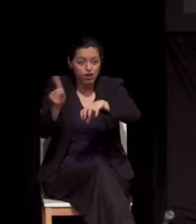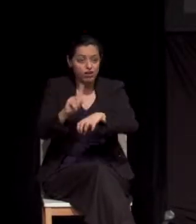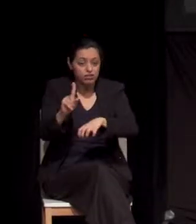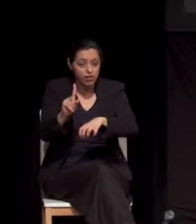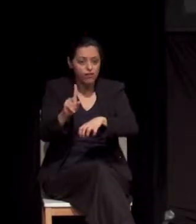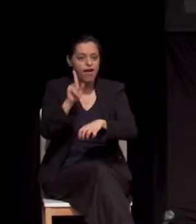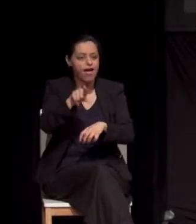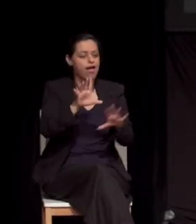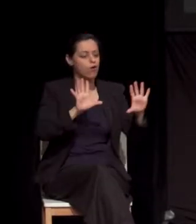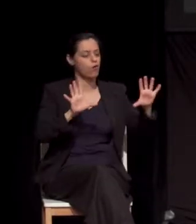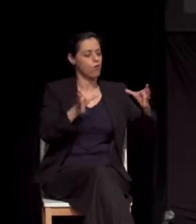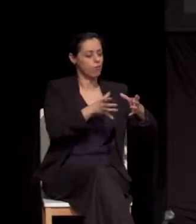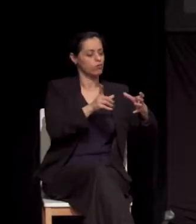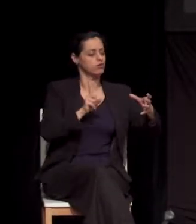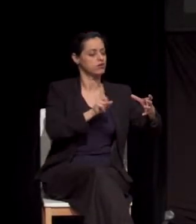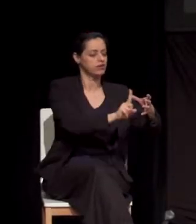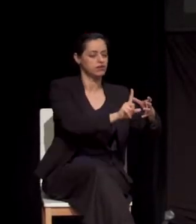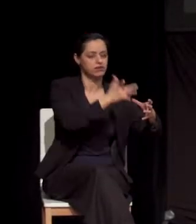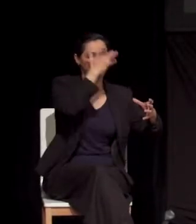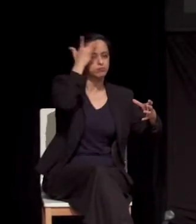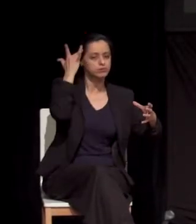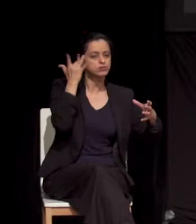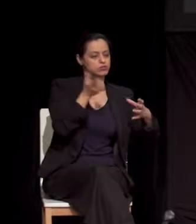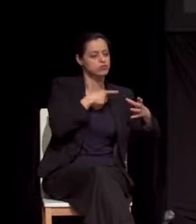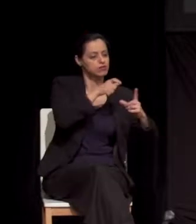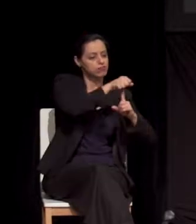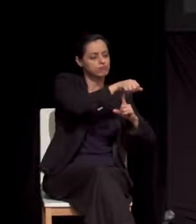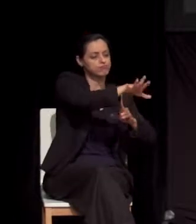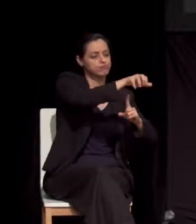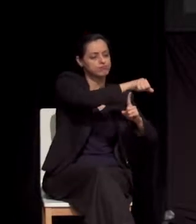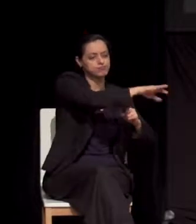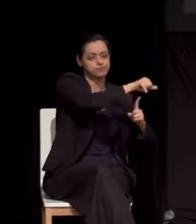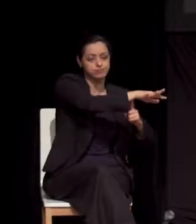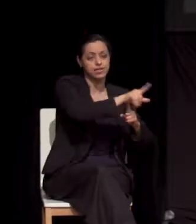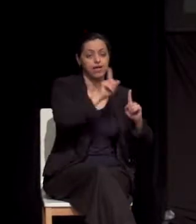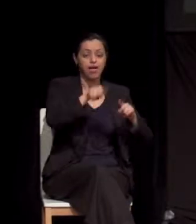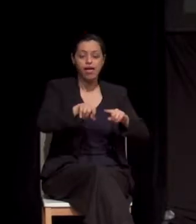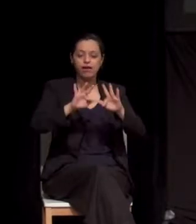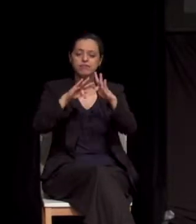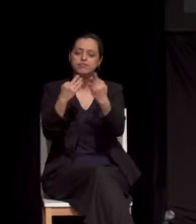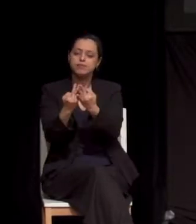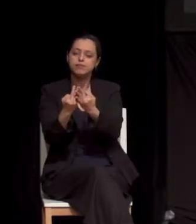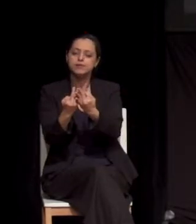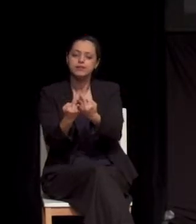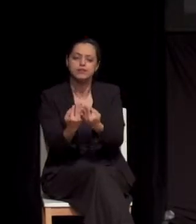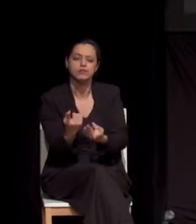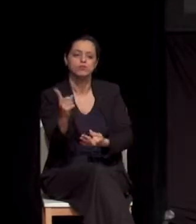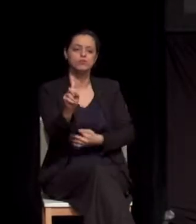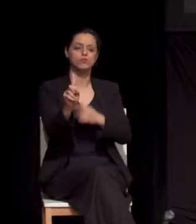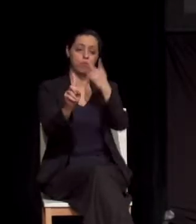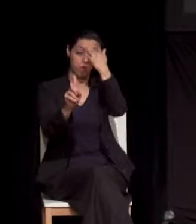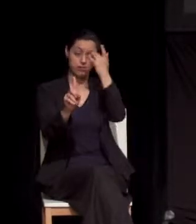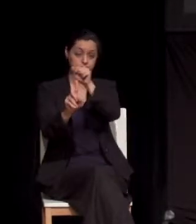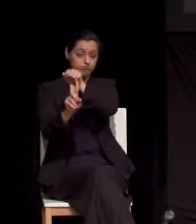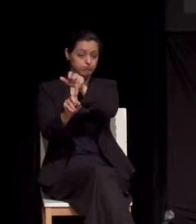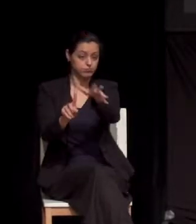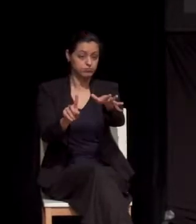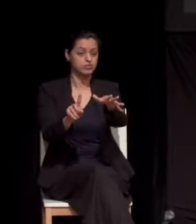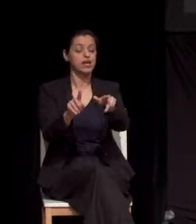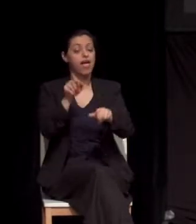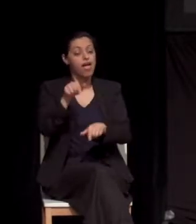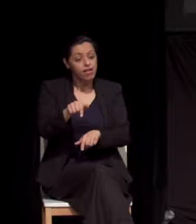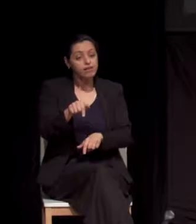é nas comunidades. É nas comunidades que a gente vai encontrar a possibilidade e